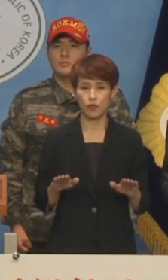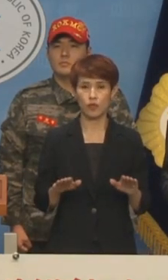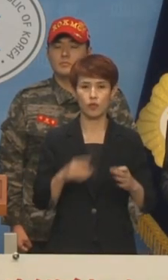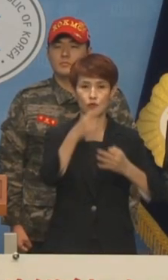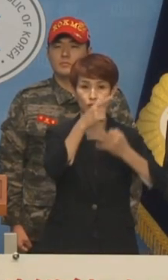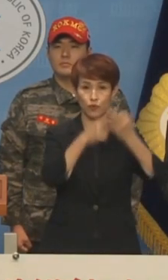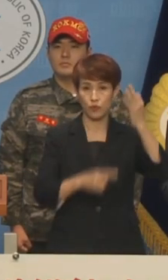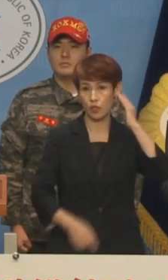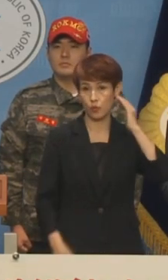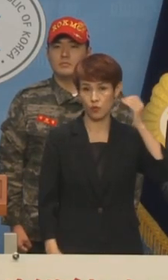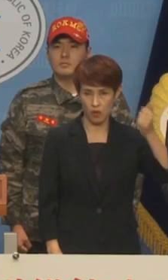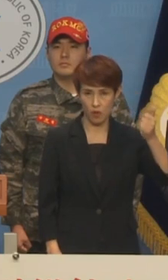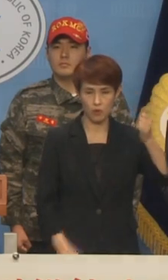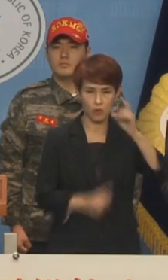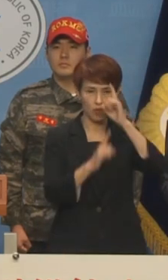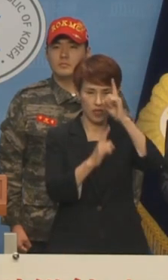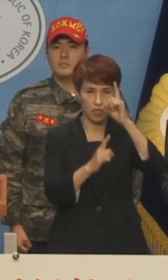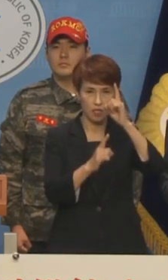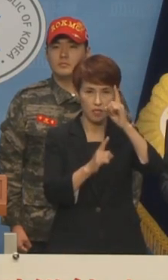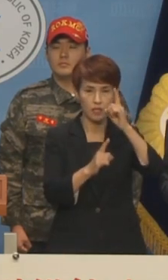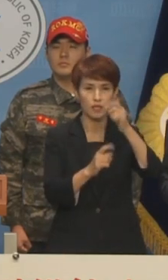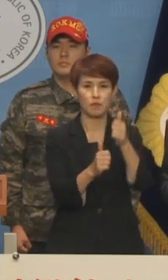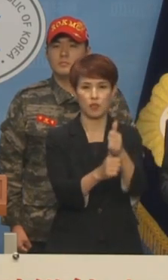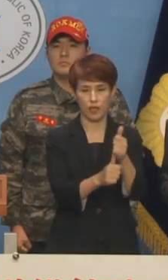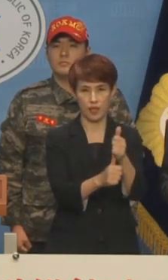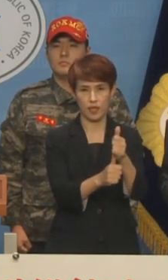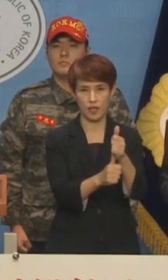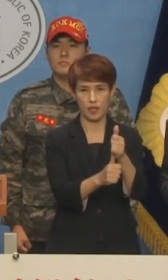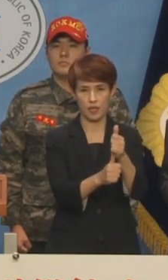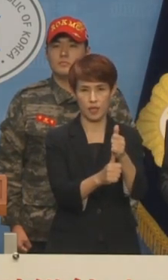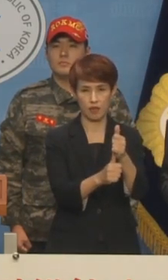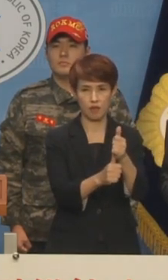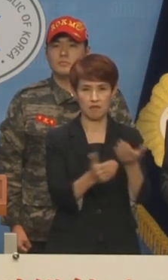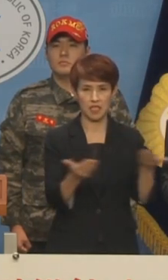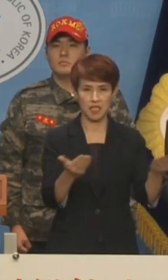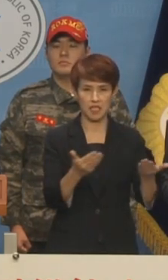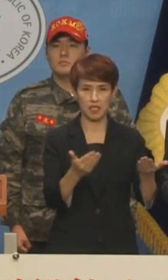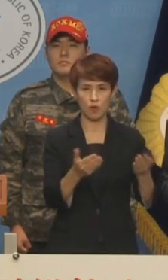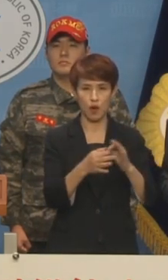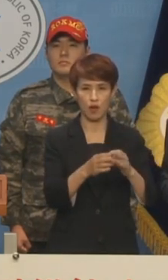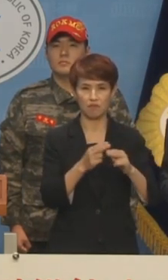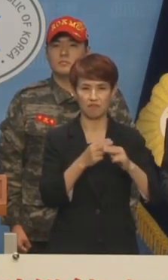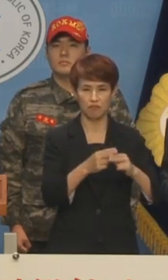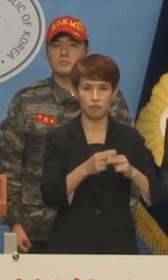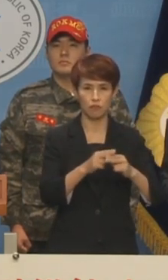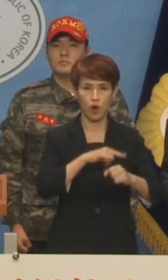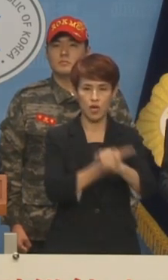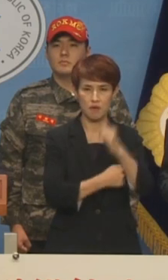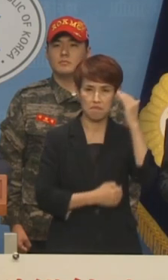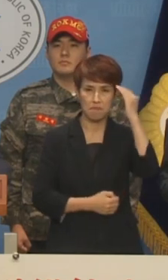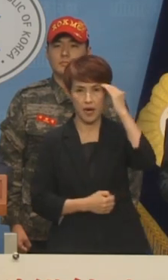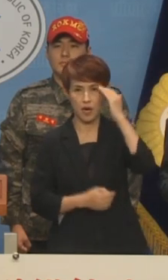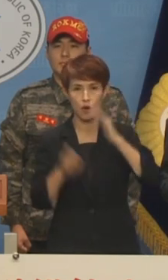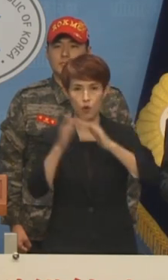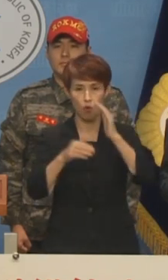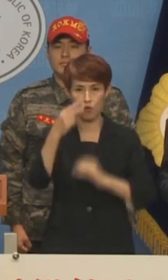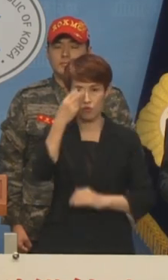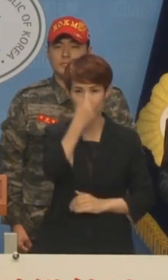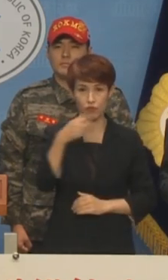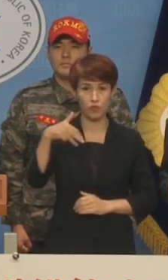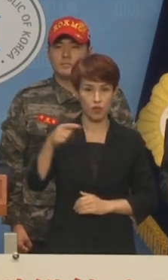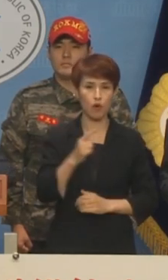윤석열 대통령 그리고 이시원 공직기강 비서관에 대한 직권남용 권리행사 방해 혐의 공수처 고발 관련